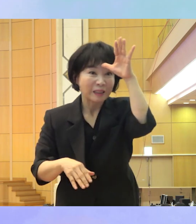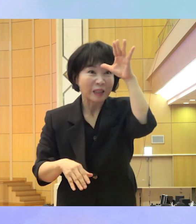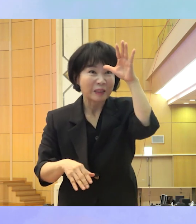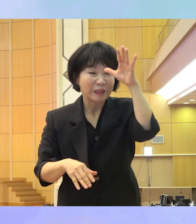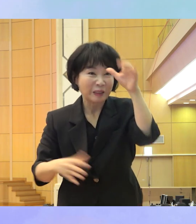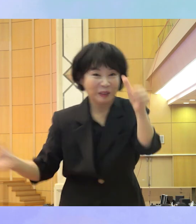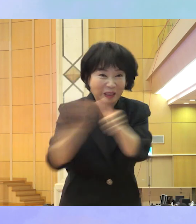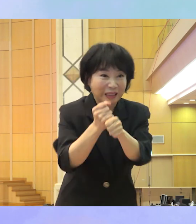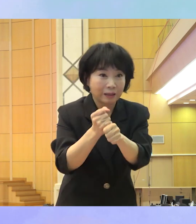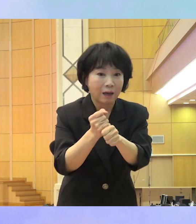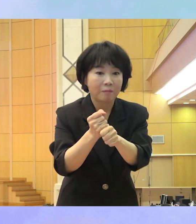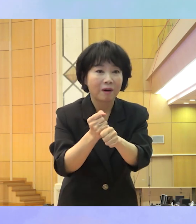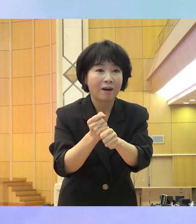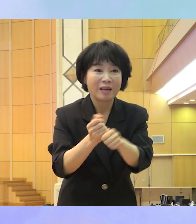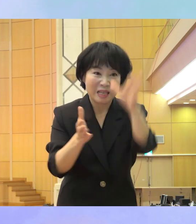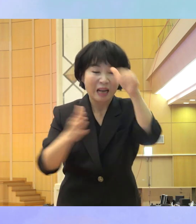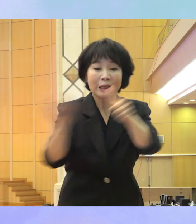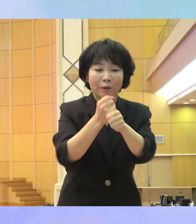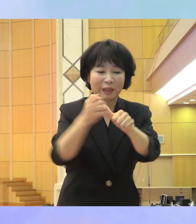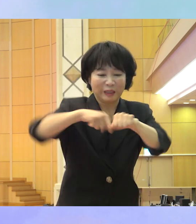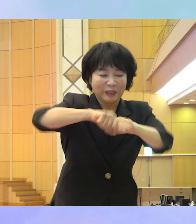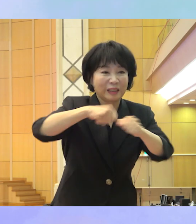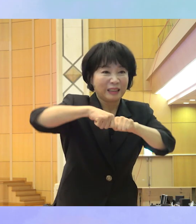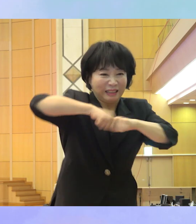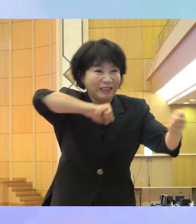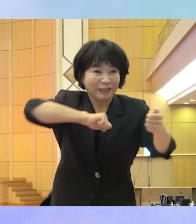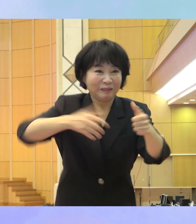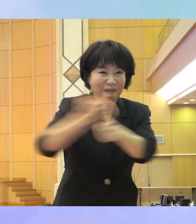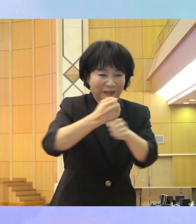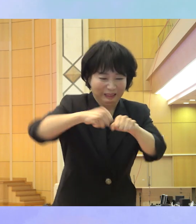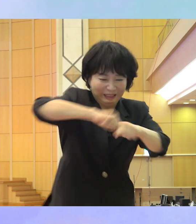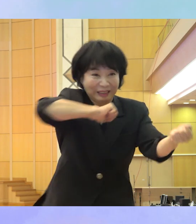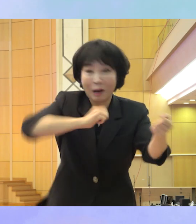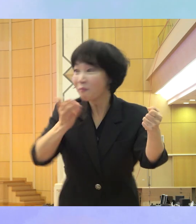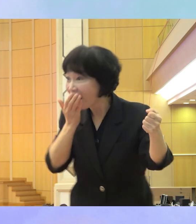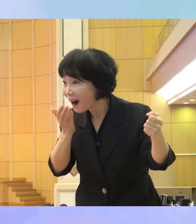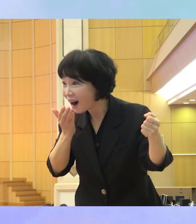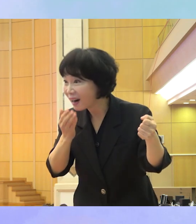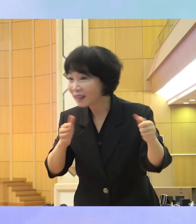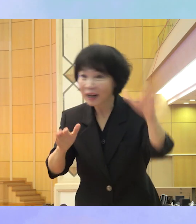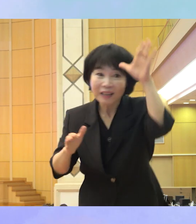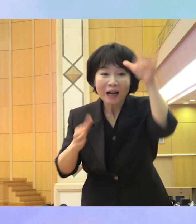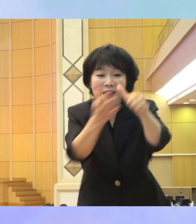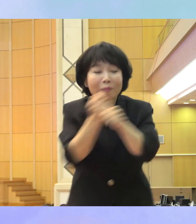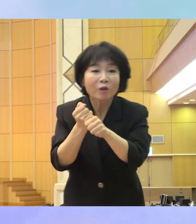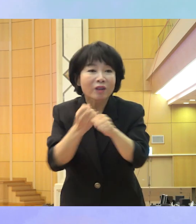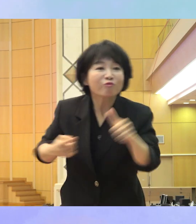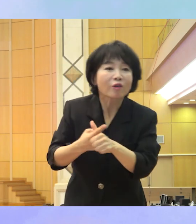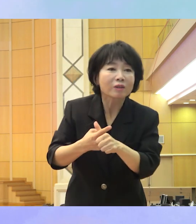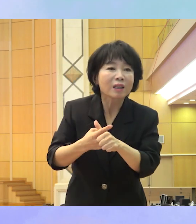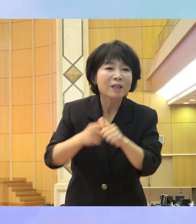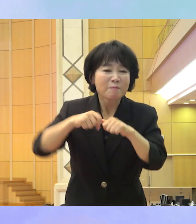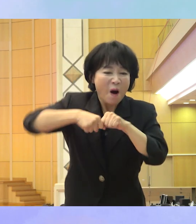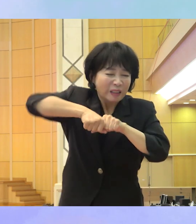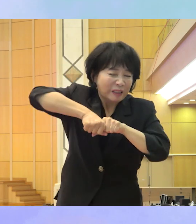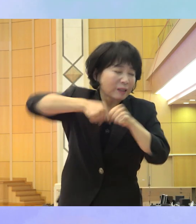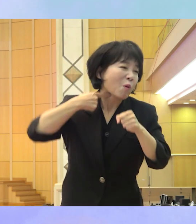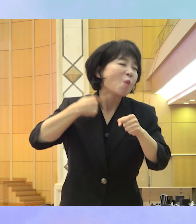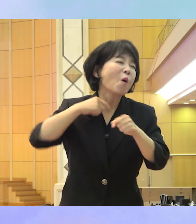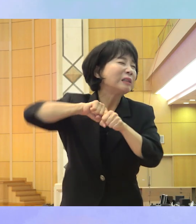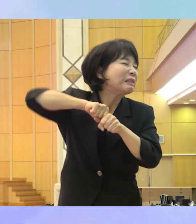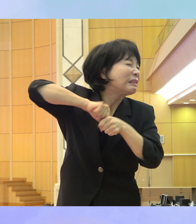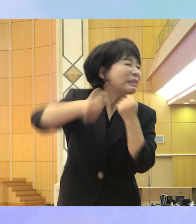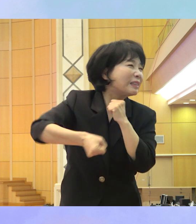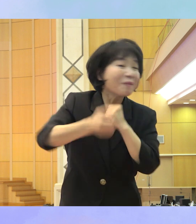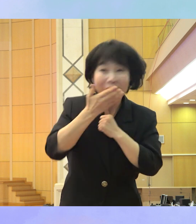사람들이 닭을 잡을 때는 모가지 비틀잖아요. 그러니까 정치인들 말하잖아. 모가지를 비틀어도